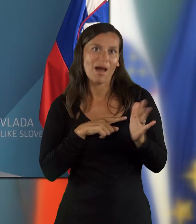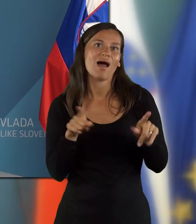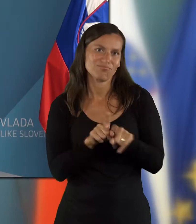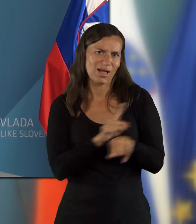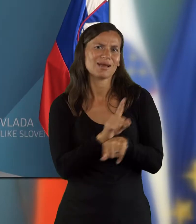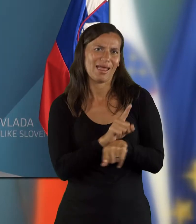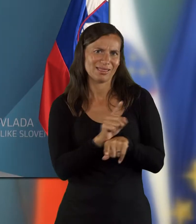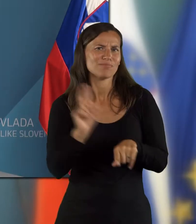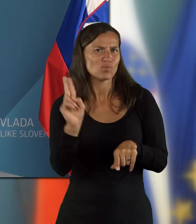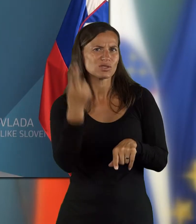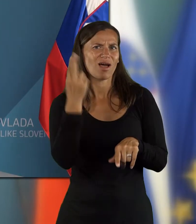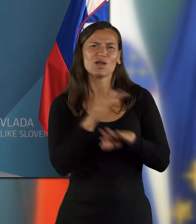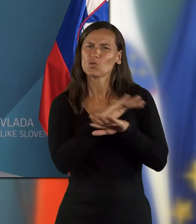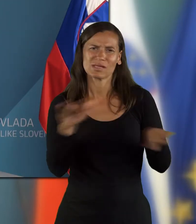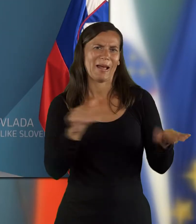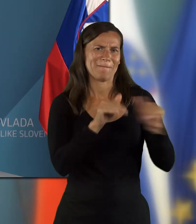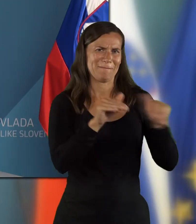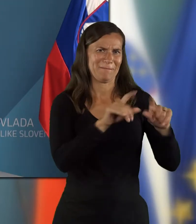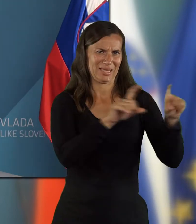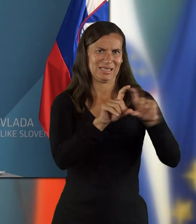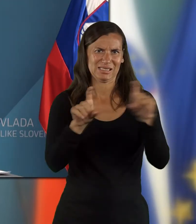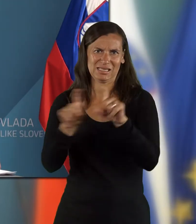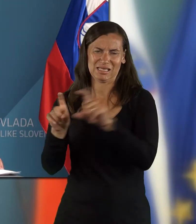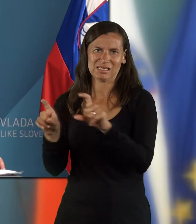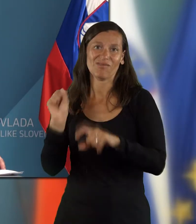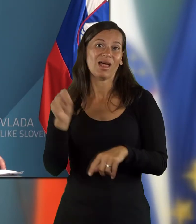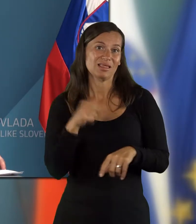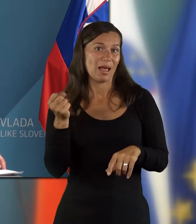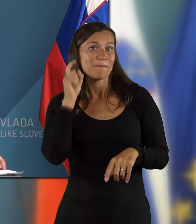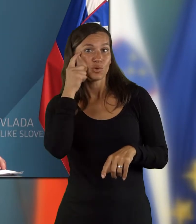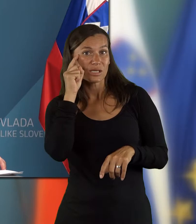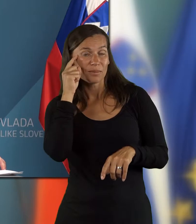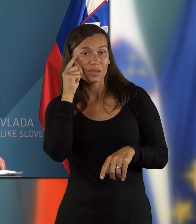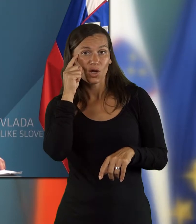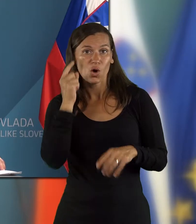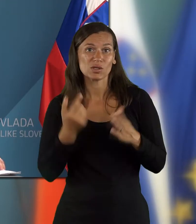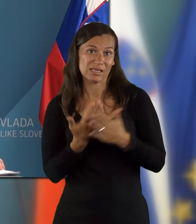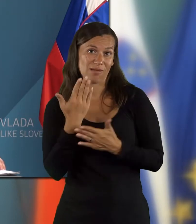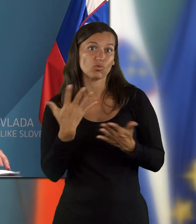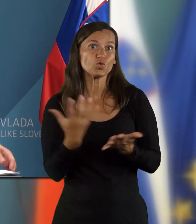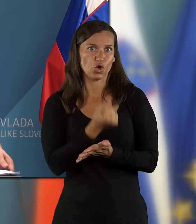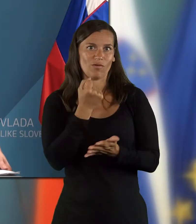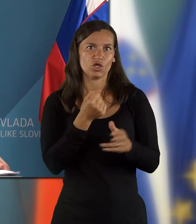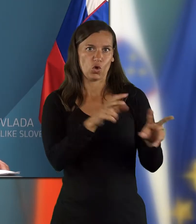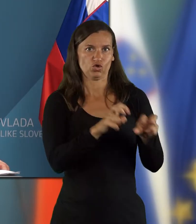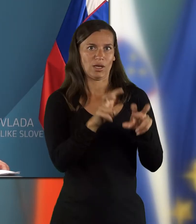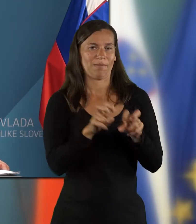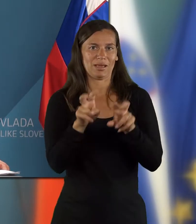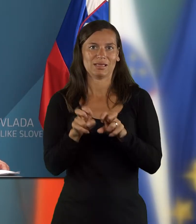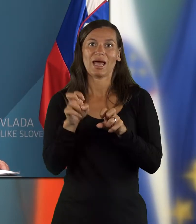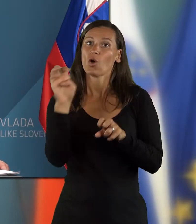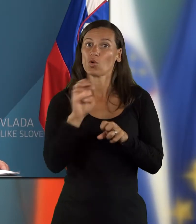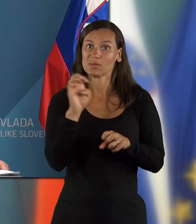hkrati pozvali vsa ministrstva, da poskrbijo za učinkovito